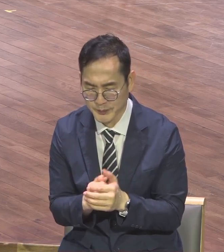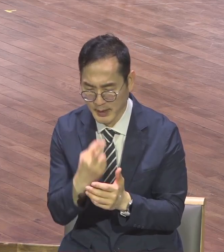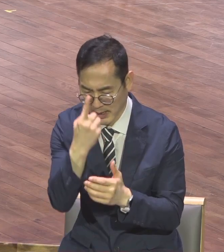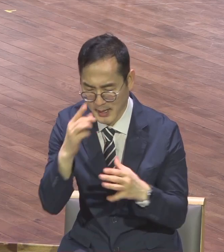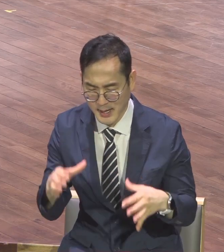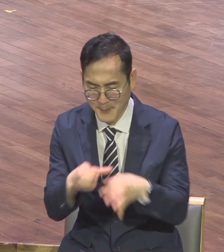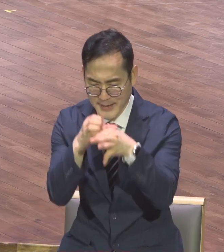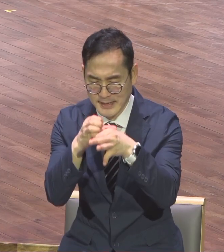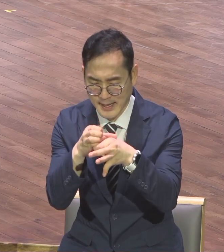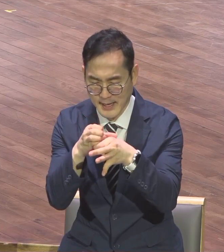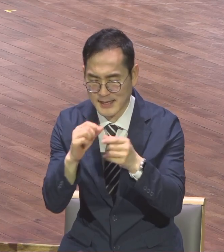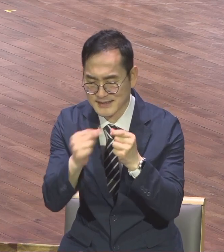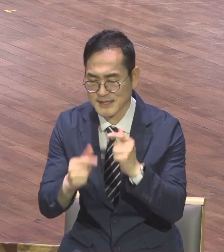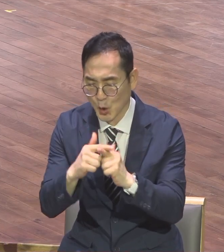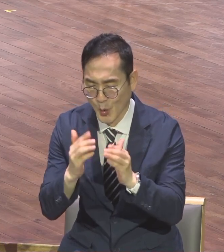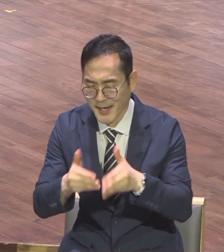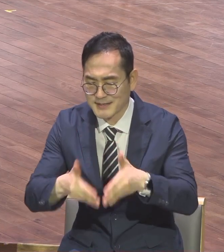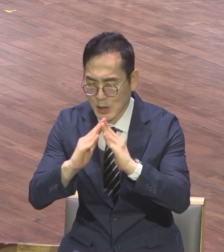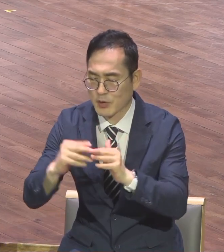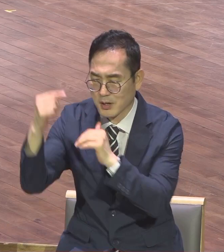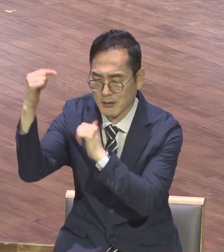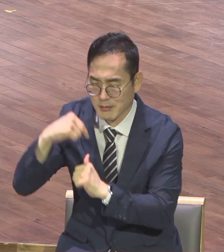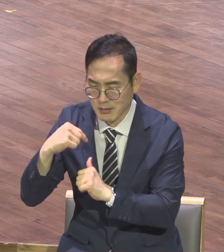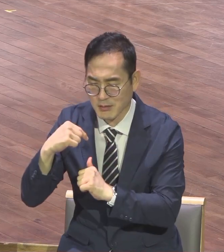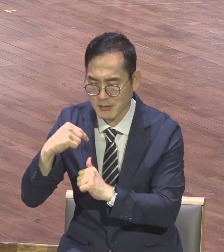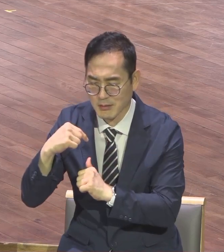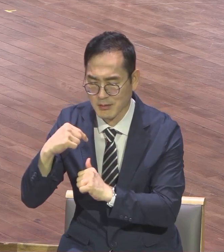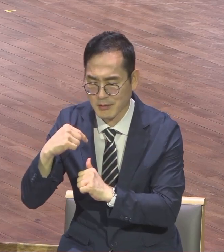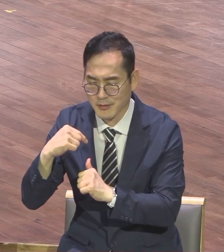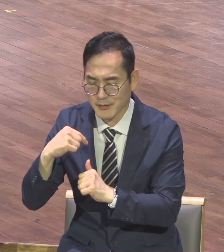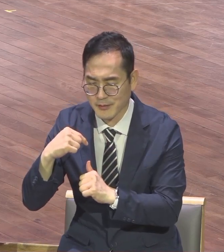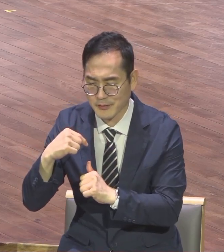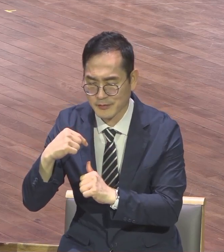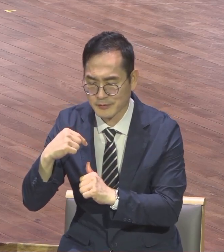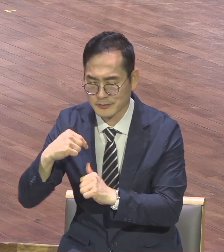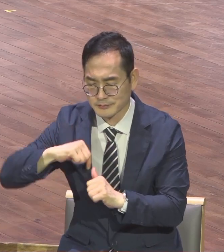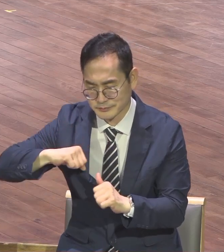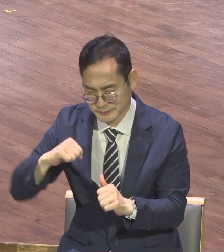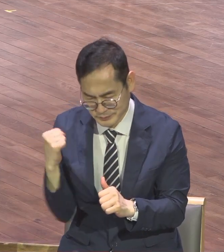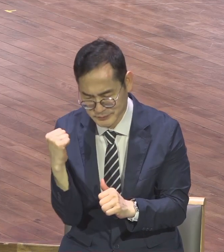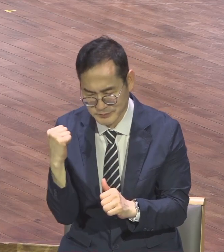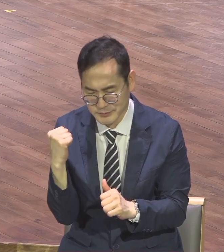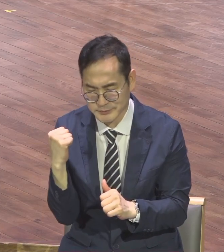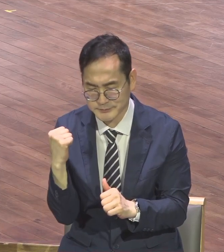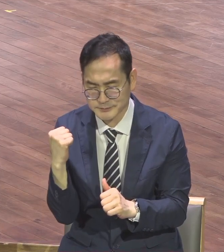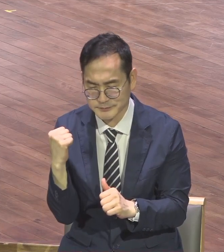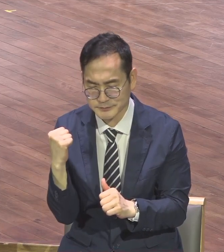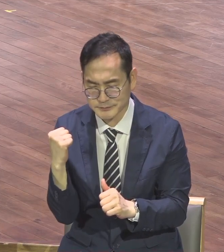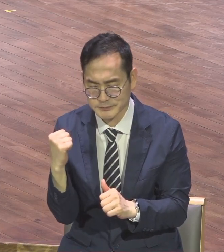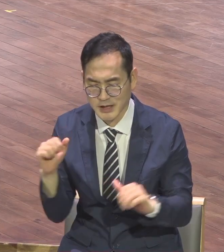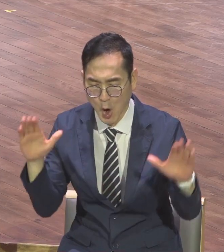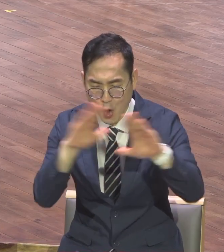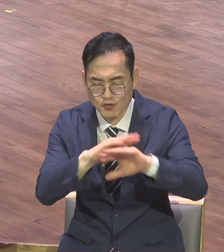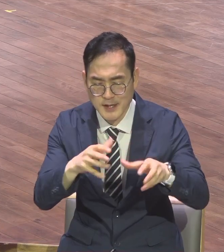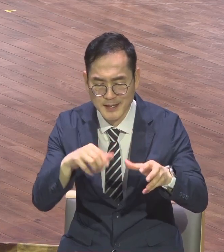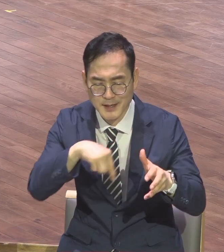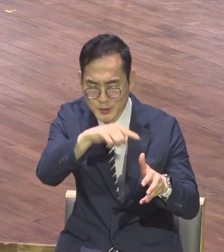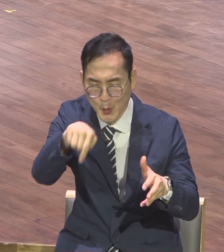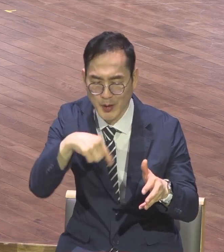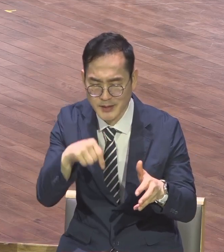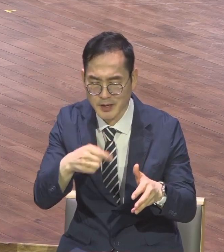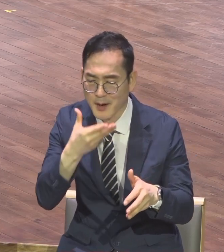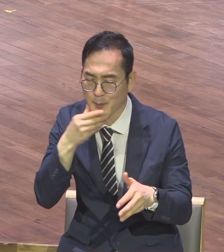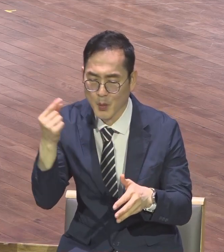세우라는 메시지가 계속 선포되고 있는데 24, 25 영혼의 망대 허감 꺾으면서 끊임없이 참으로